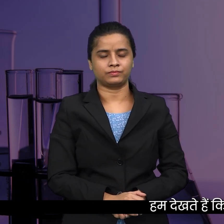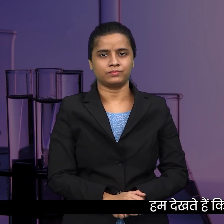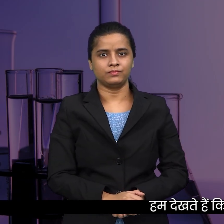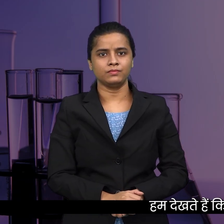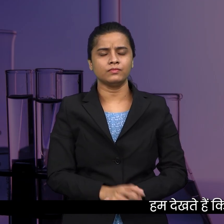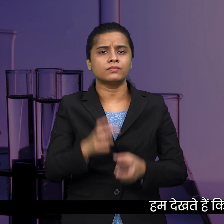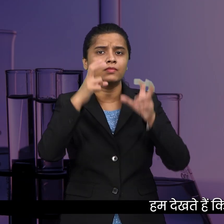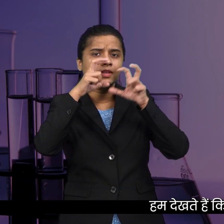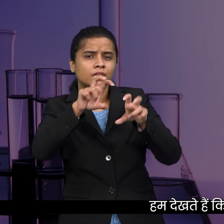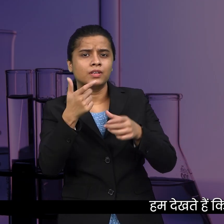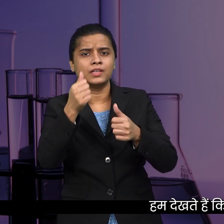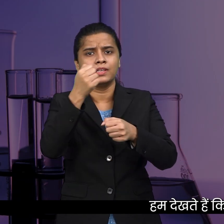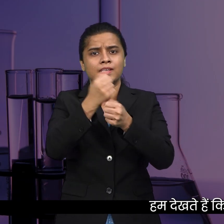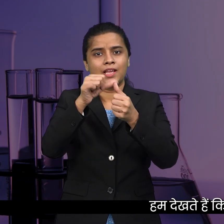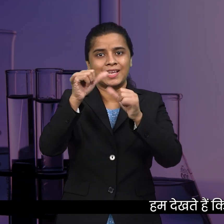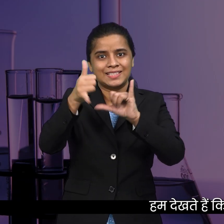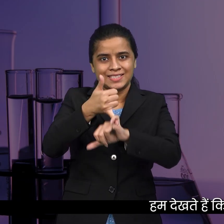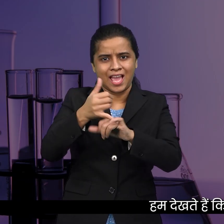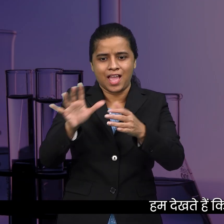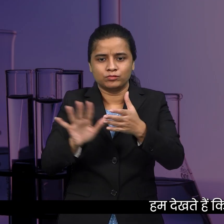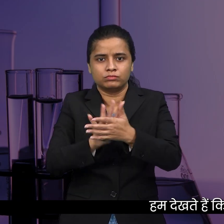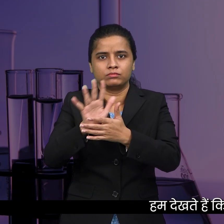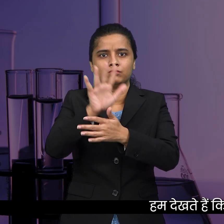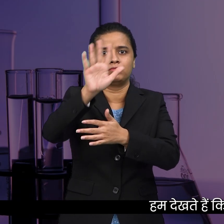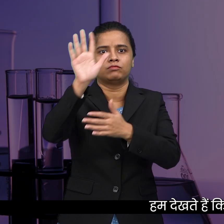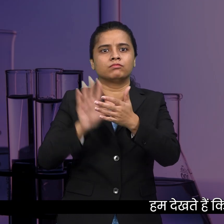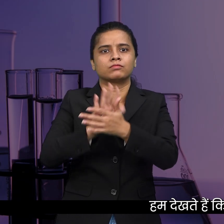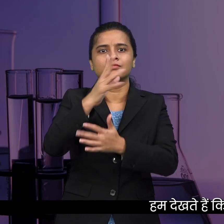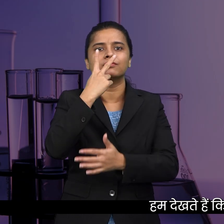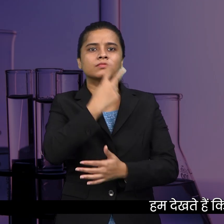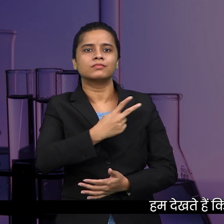हम देखते हैं कि कुछ गैस निकल रही है।